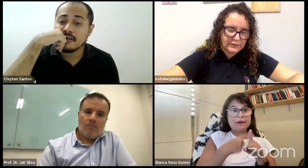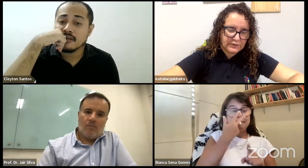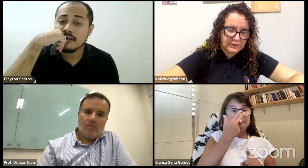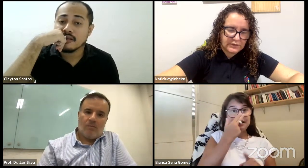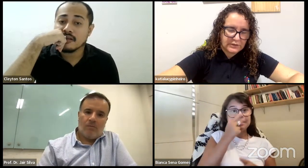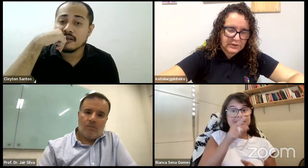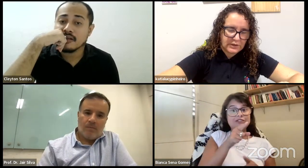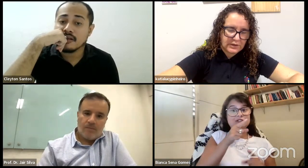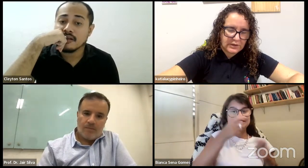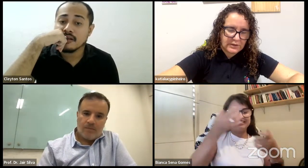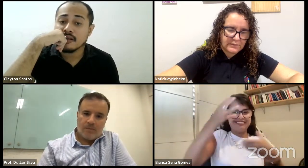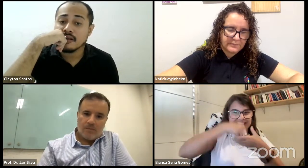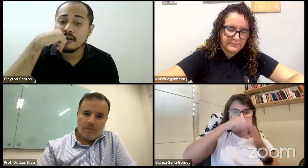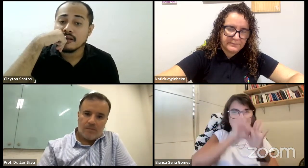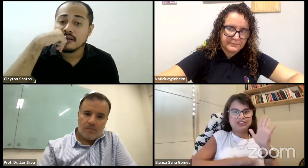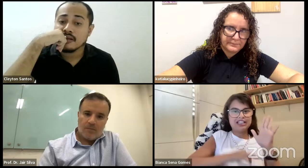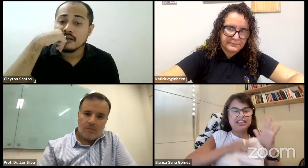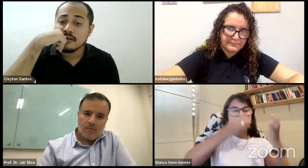fala pra gente.